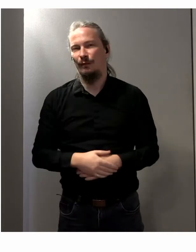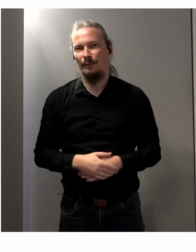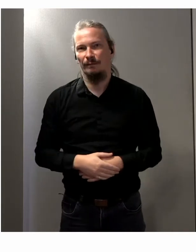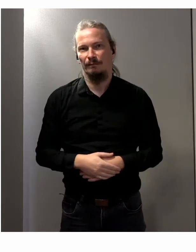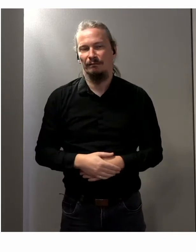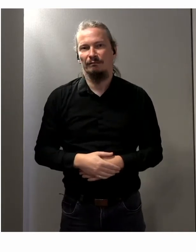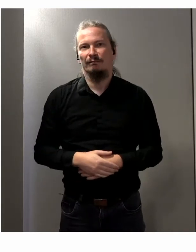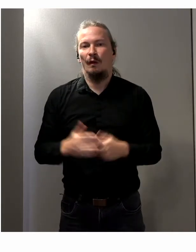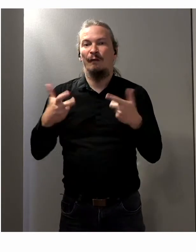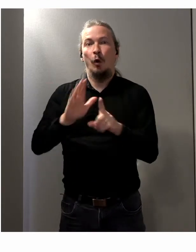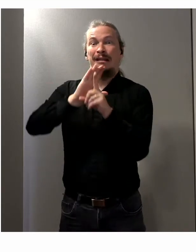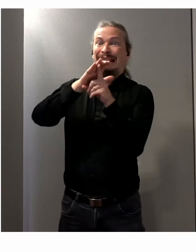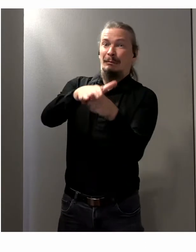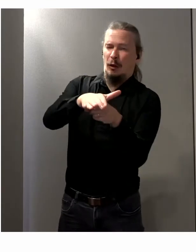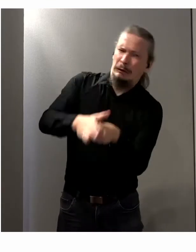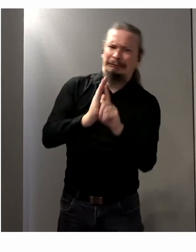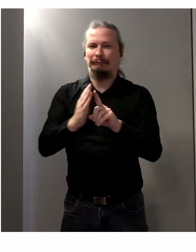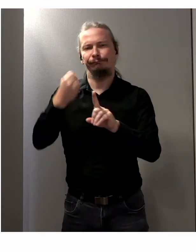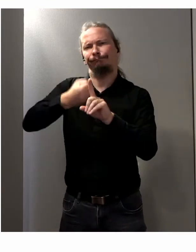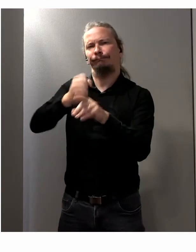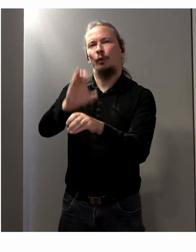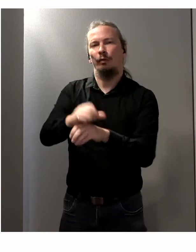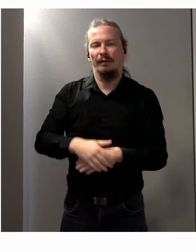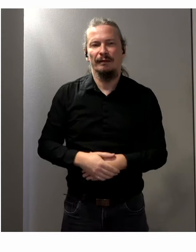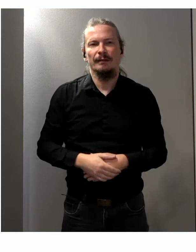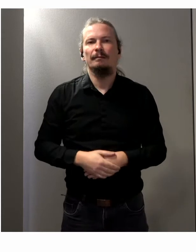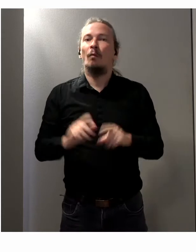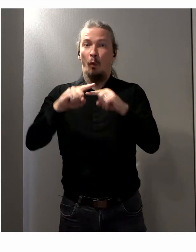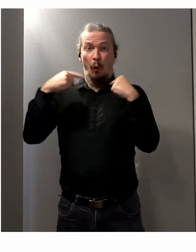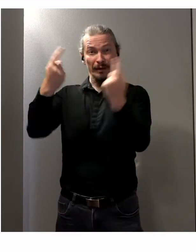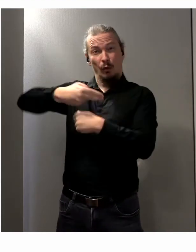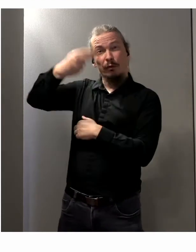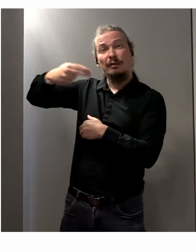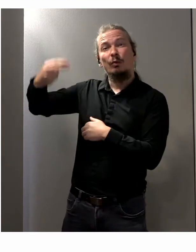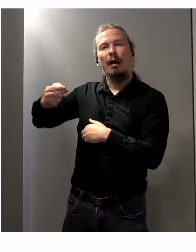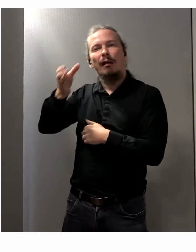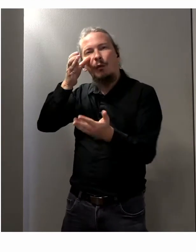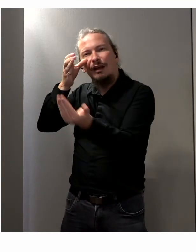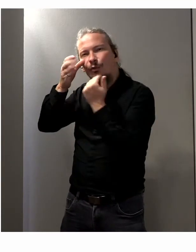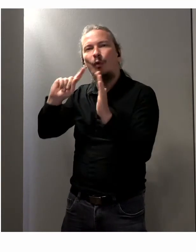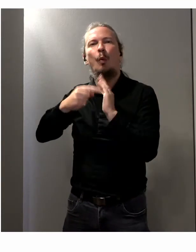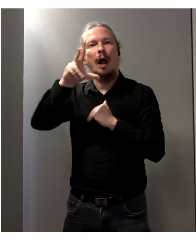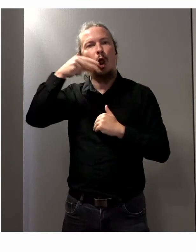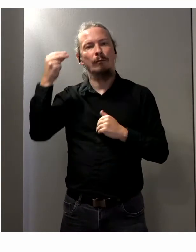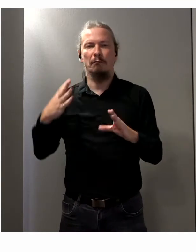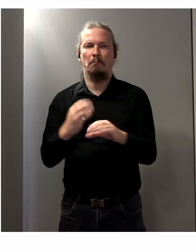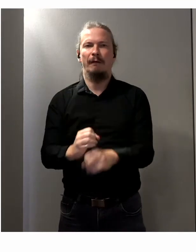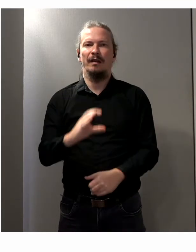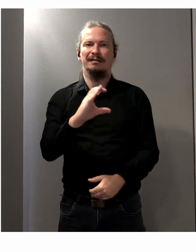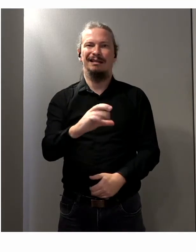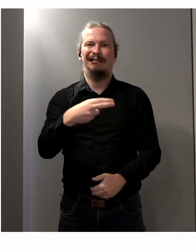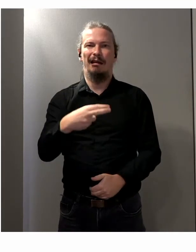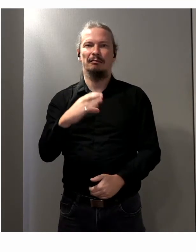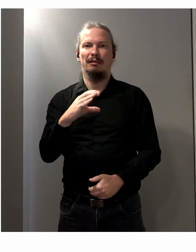celui de la lutte contre les discriminations. La Commission nationale consultative des droits de l'homme, la